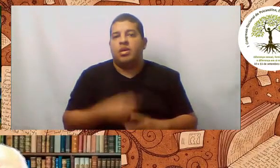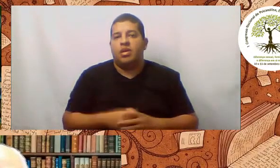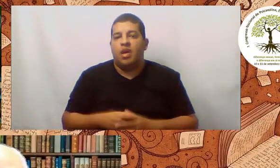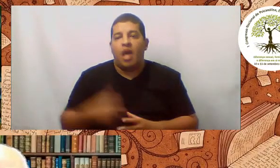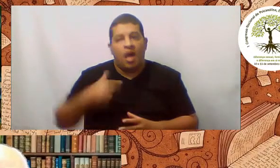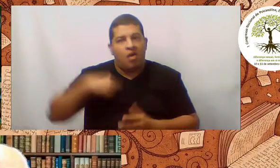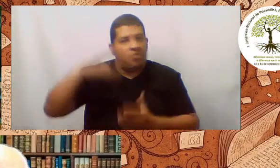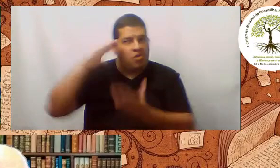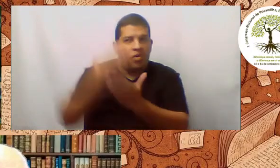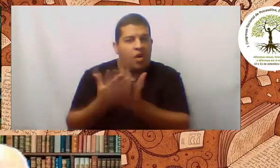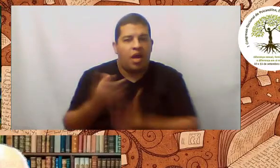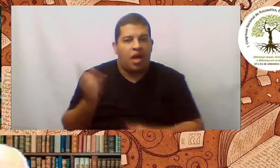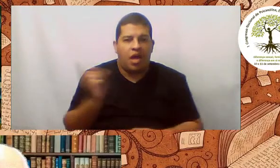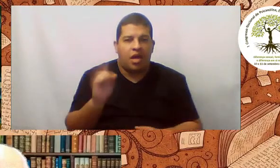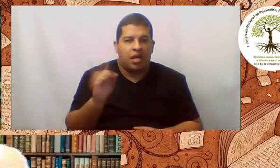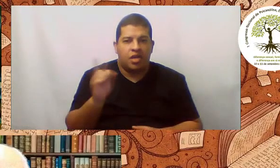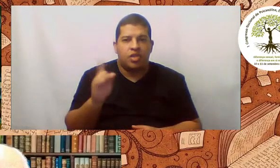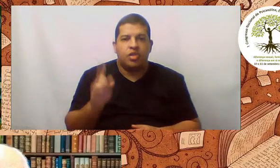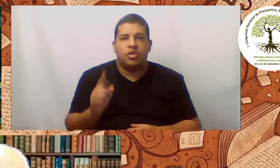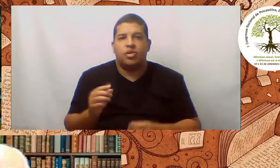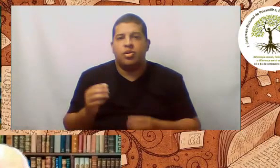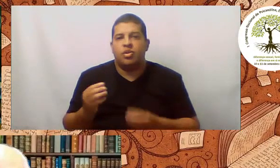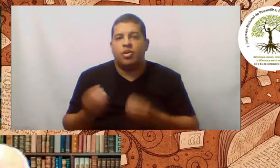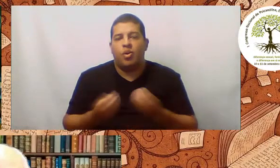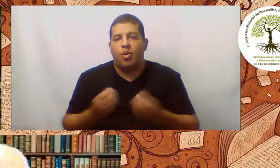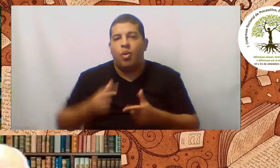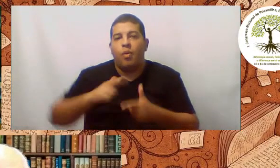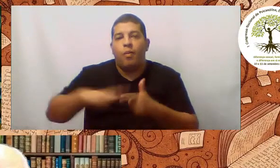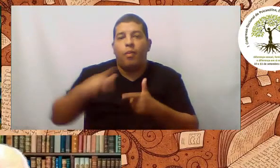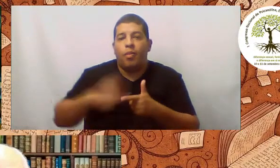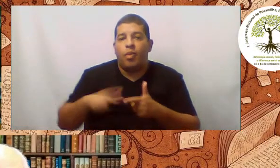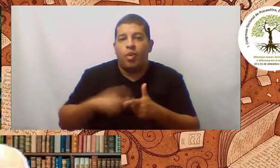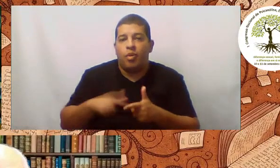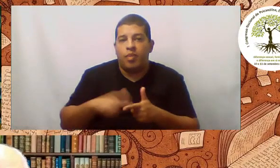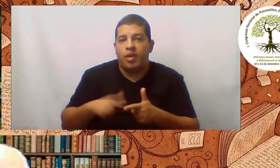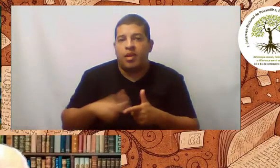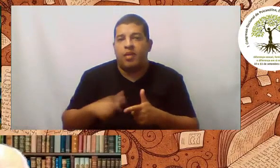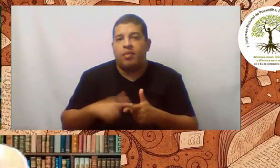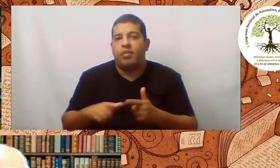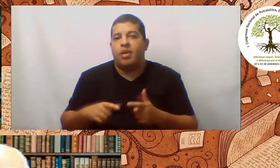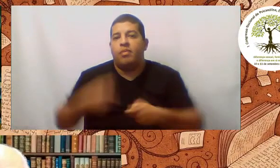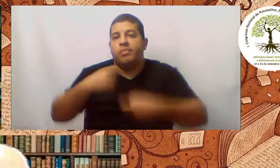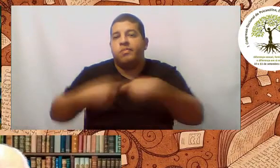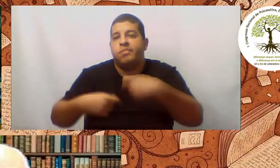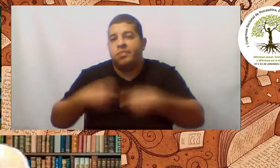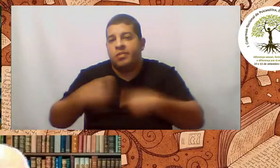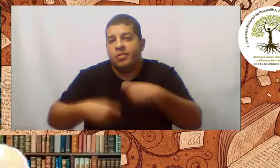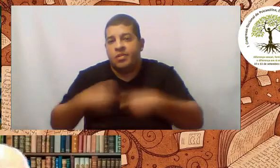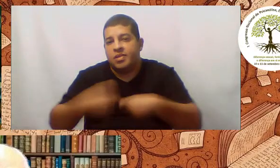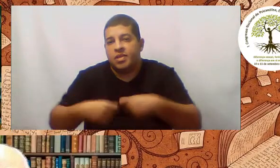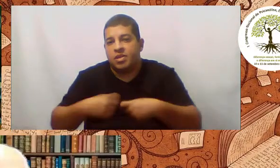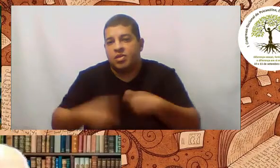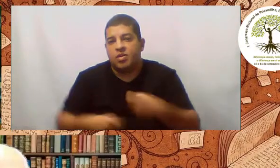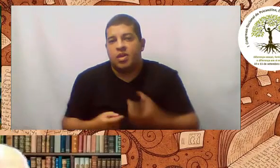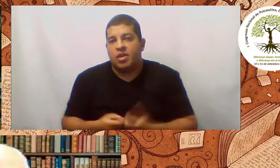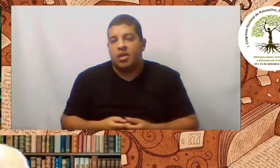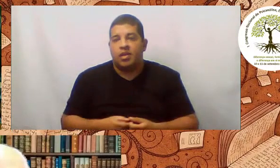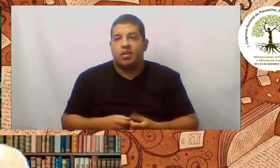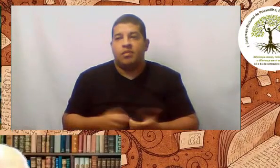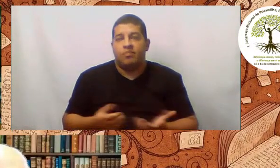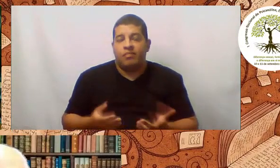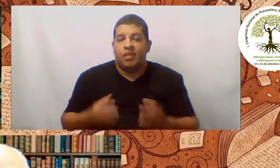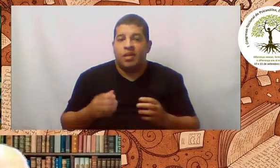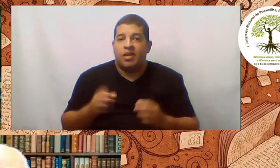acredito que a gente vive hoje com um problema de recalcamento sexual. Isso seria acreditar que